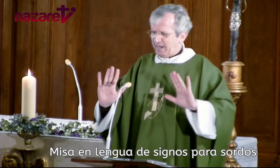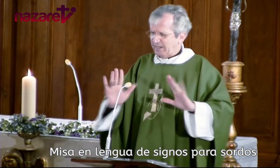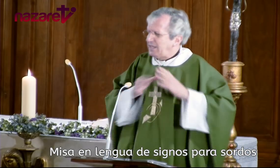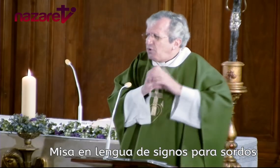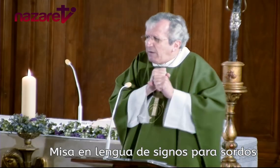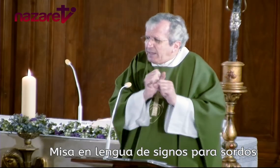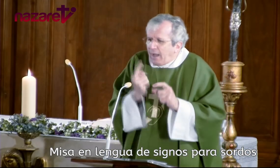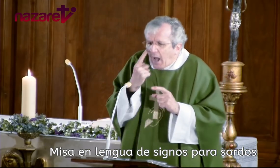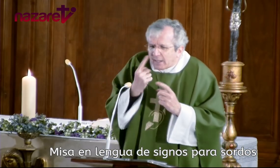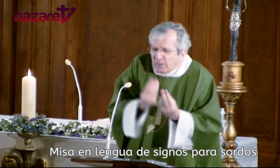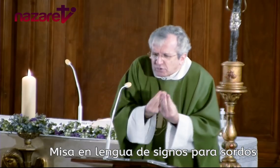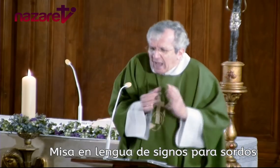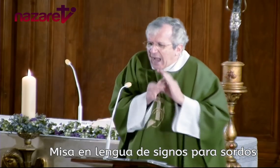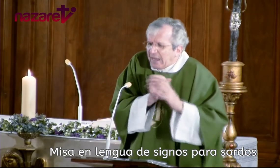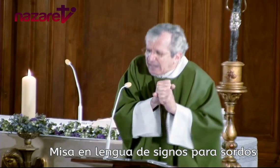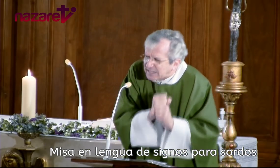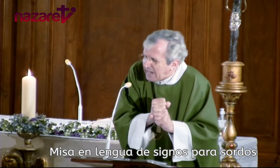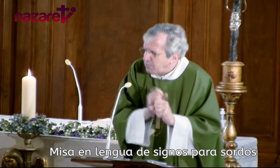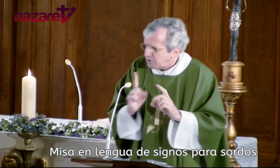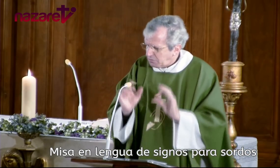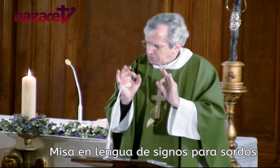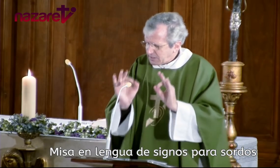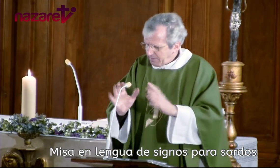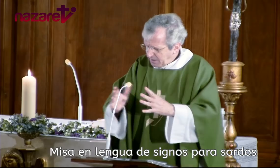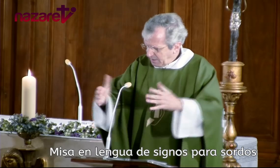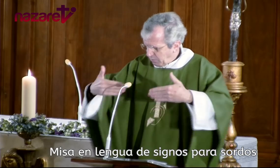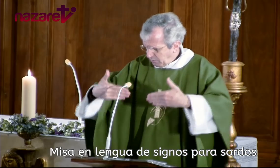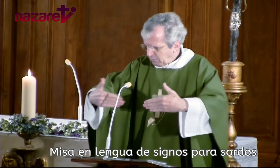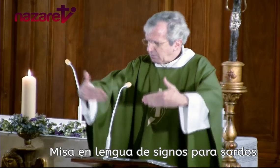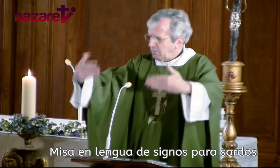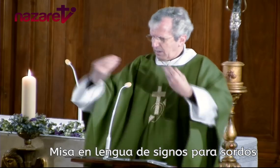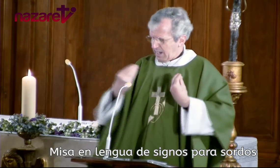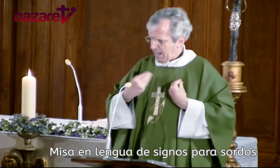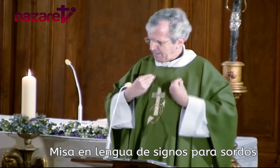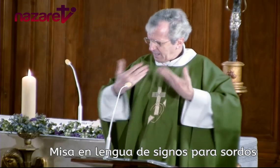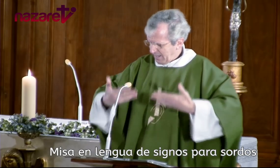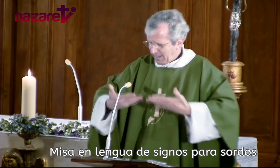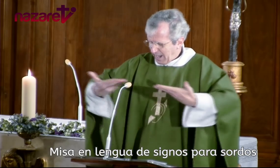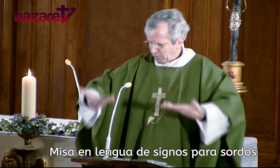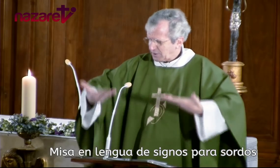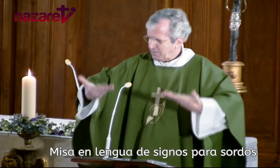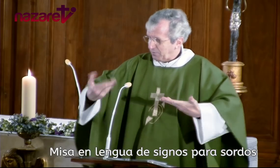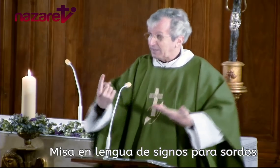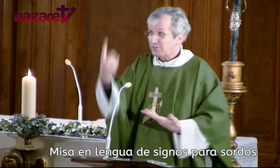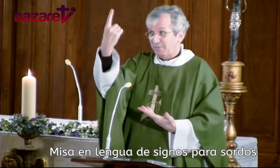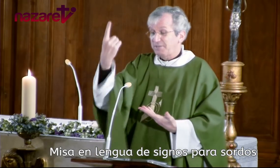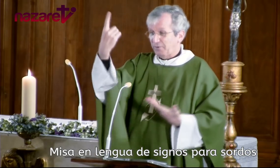es decir, no atentos a esclavos, sino saber decir, bueno, en la vida hay cosas importantes, lo más importante